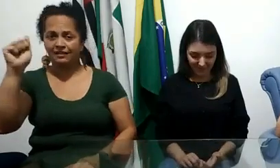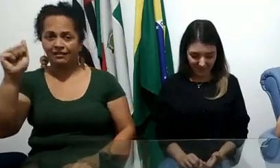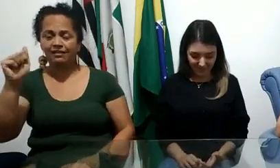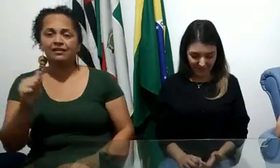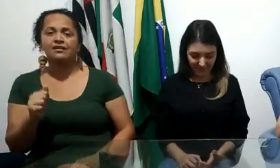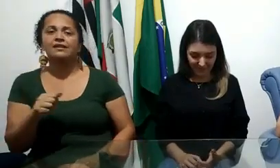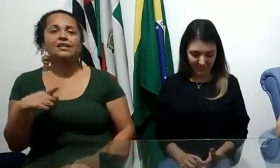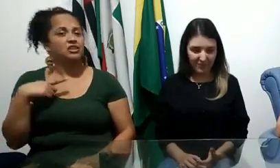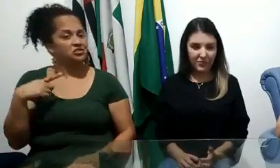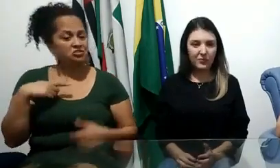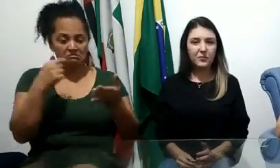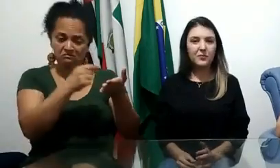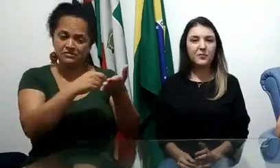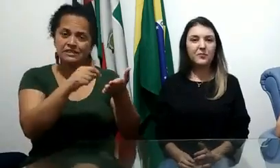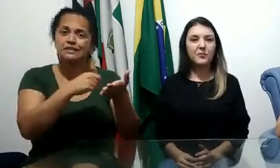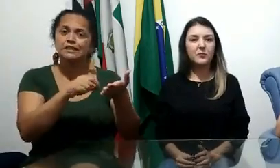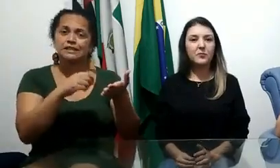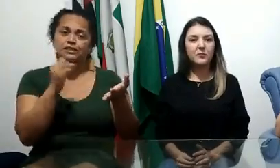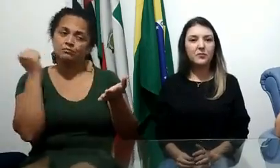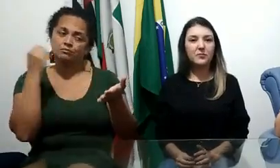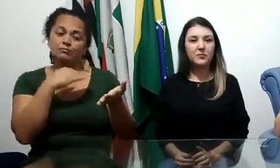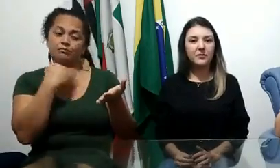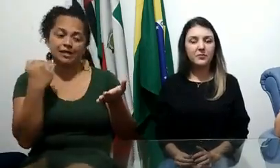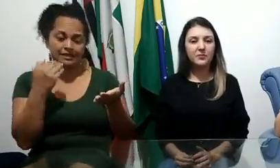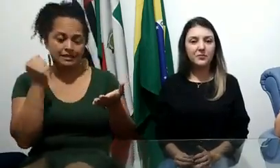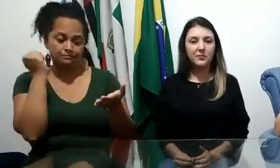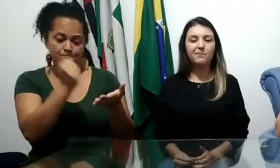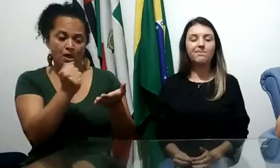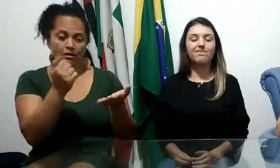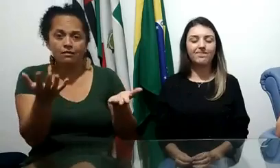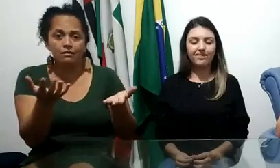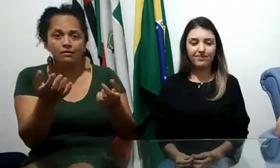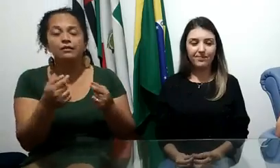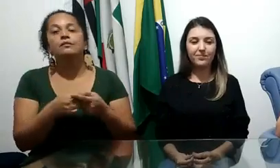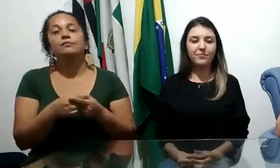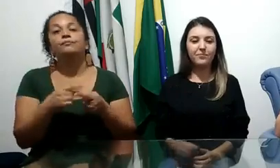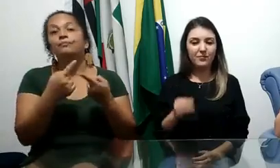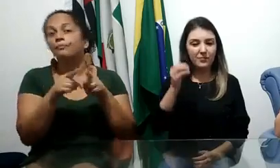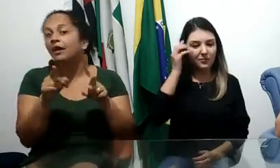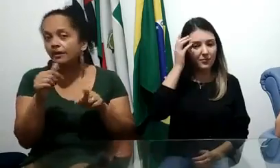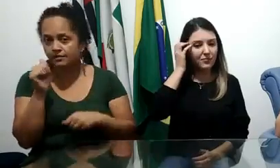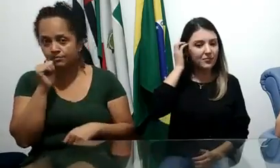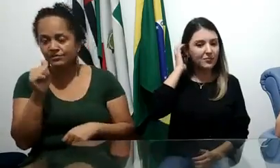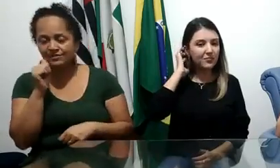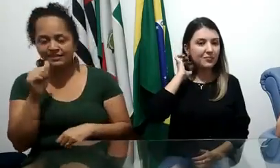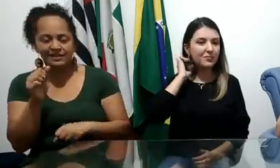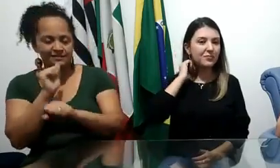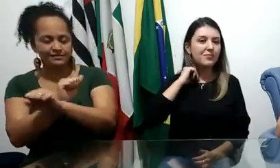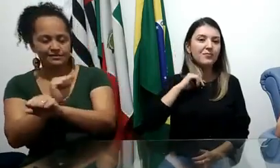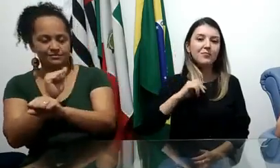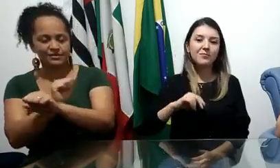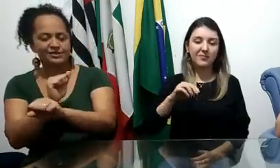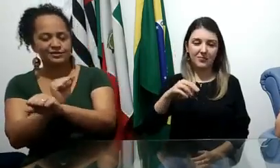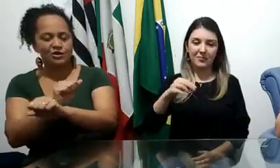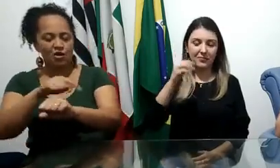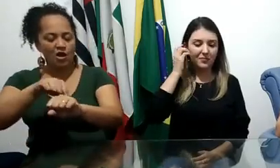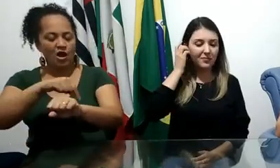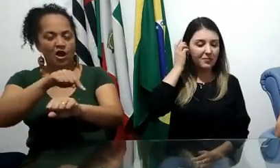povo judeu e tal. E ela esperou o momento certo, ela teve o discernimento